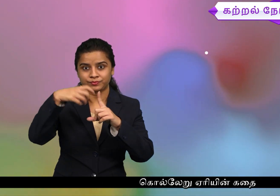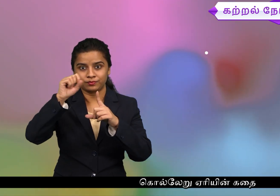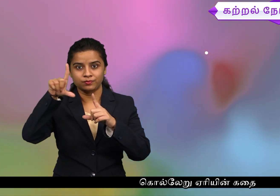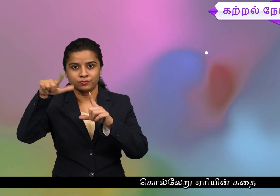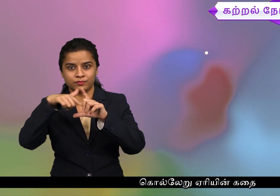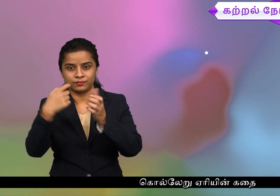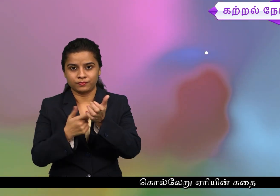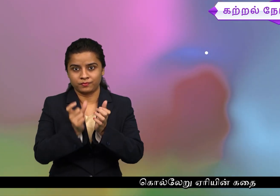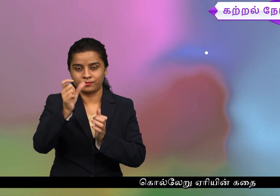கதை,